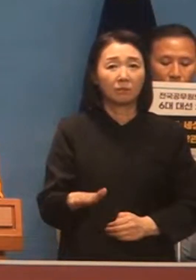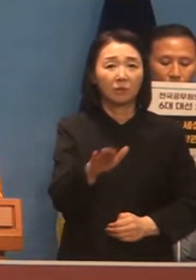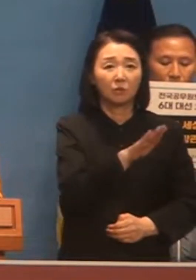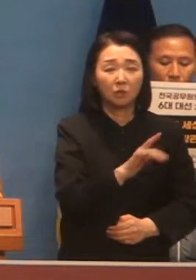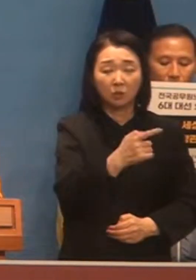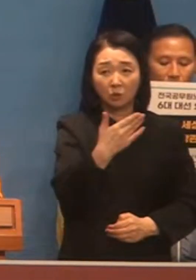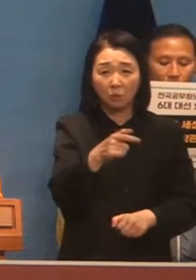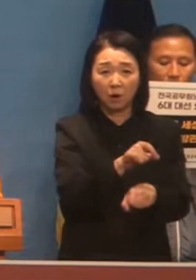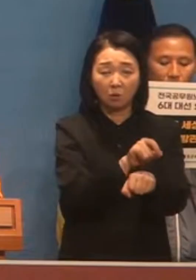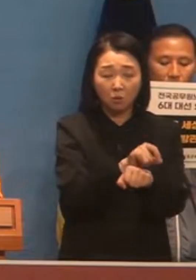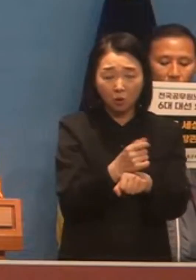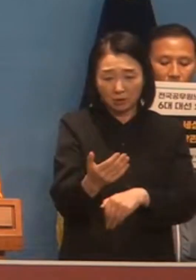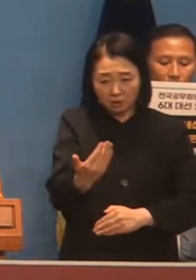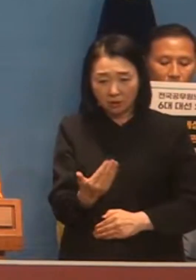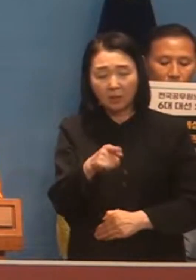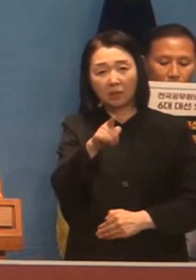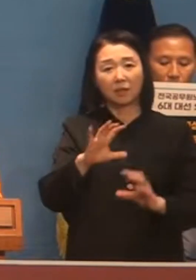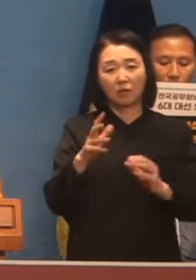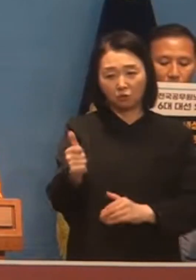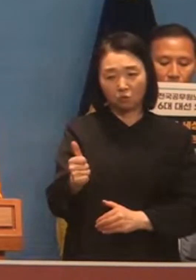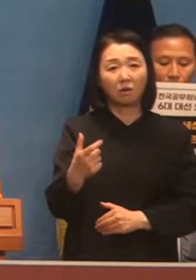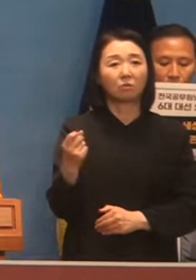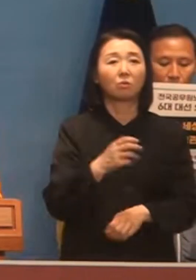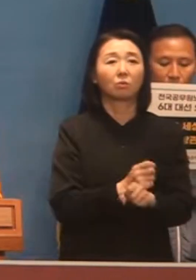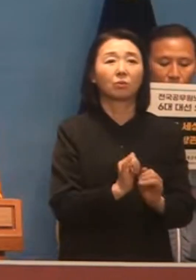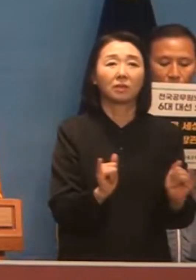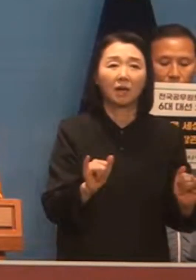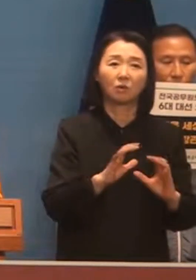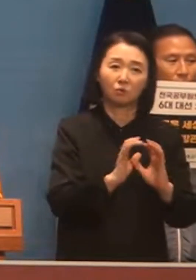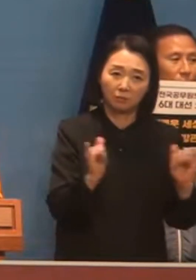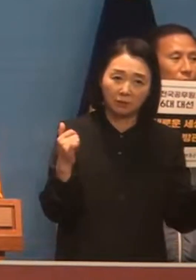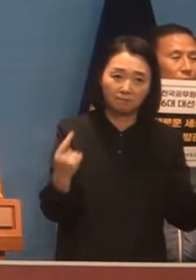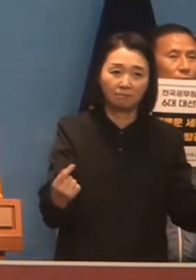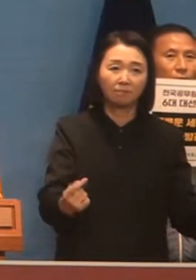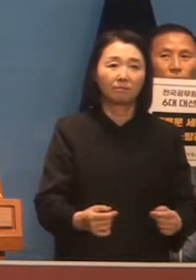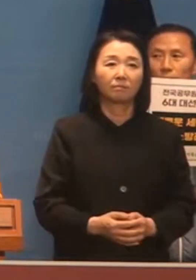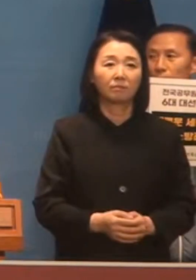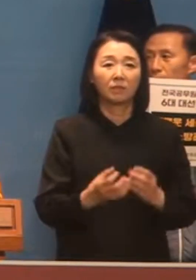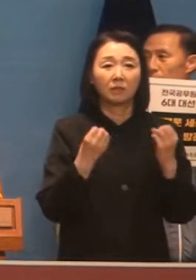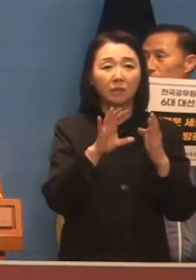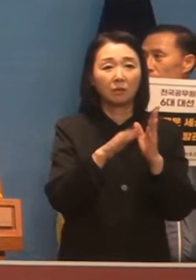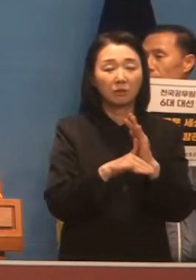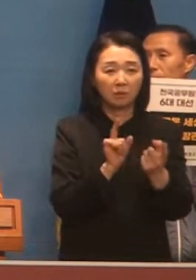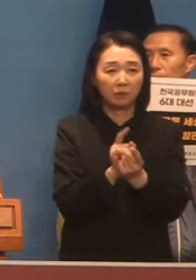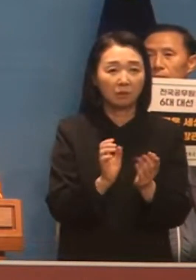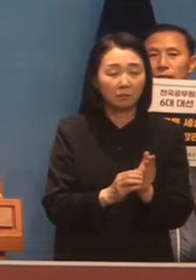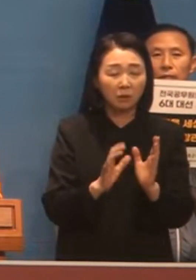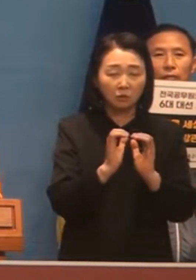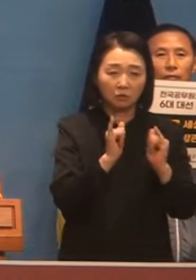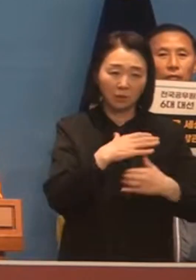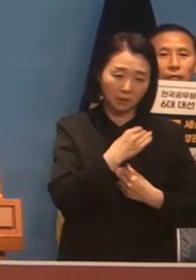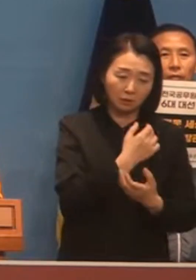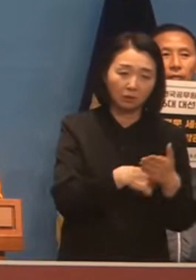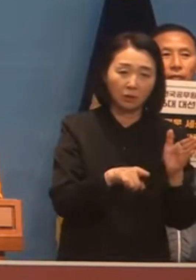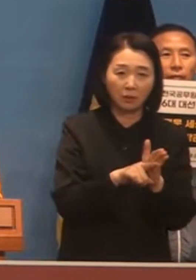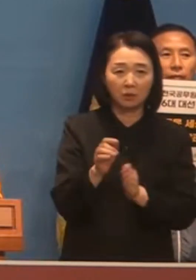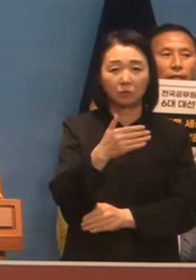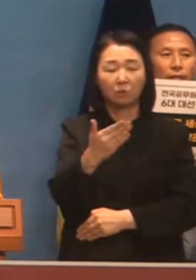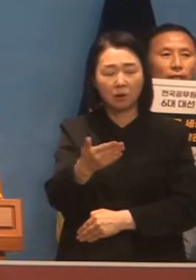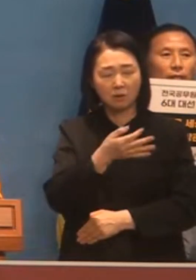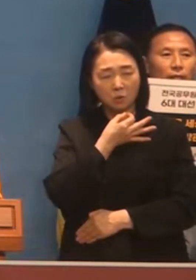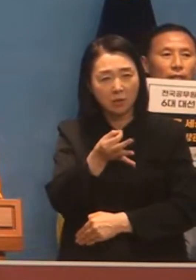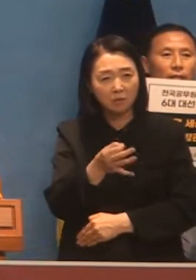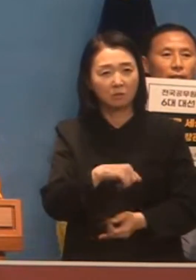우리는 소방공무원이 이전에 이 땅의 주권자이며 노동자이자 국민이다. 새로운 시대를 맞아 국민 안전을 위한 소방